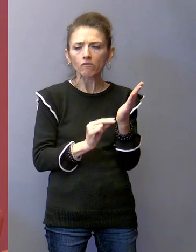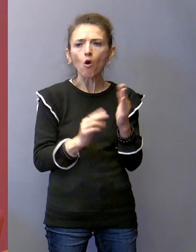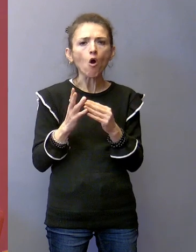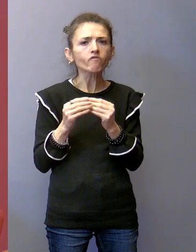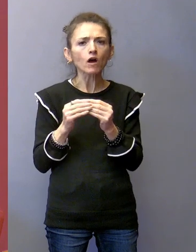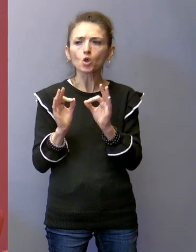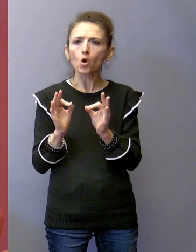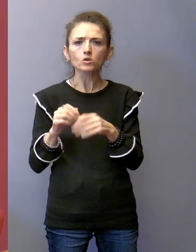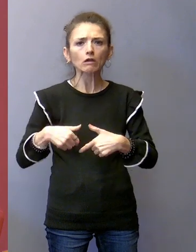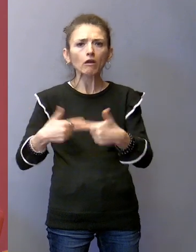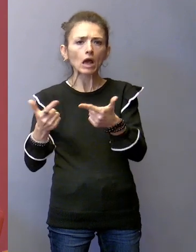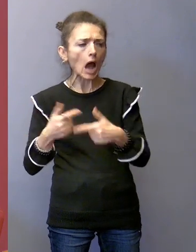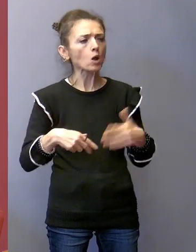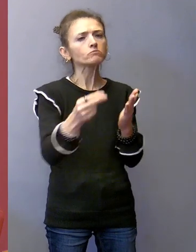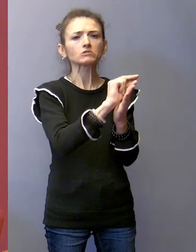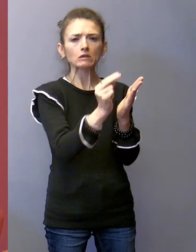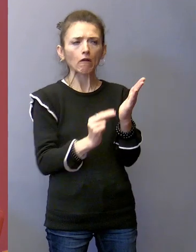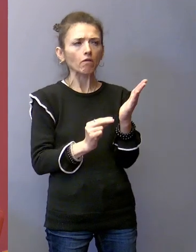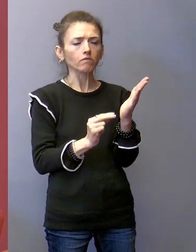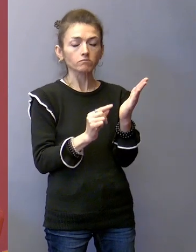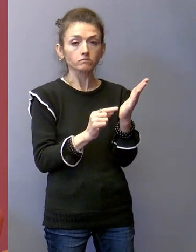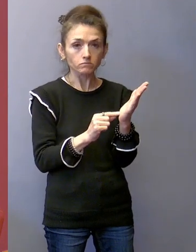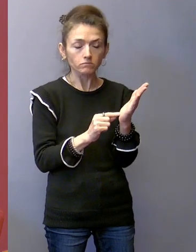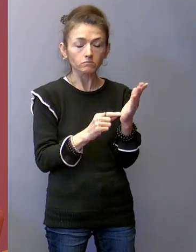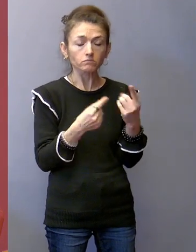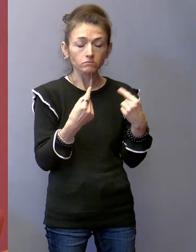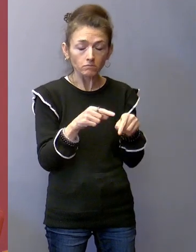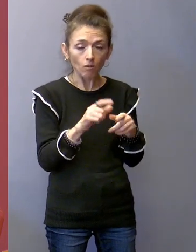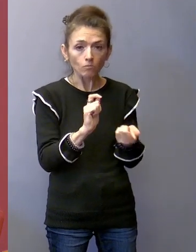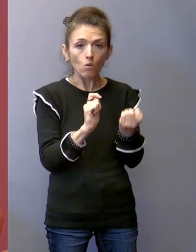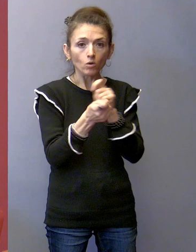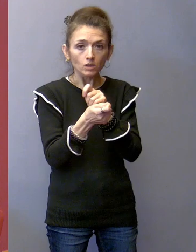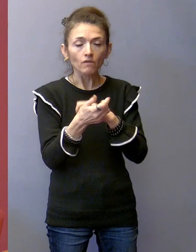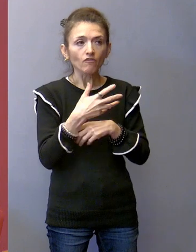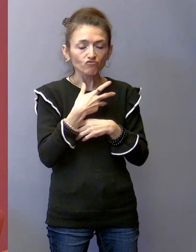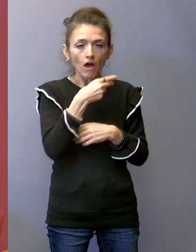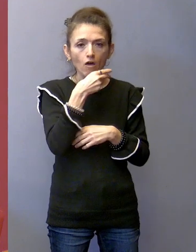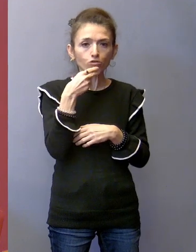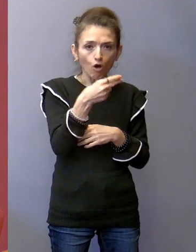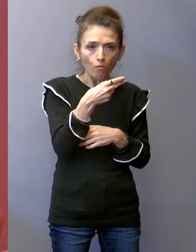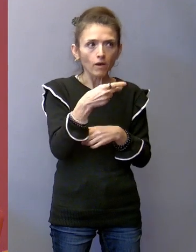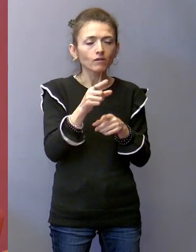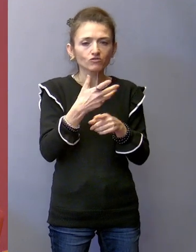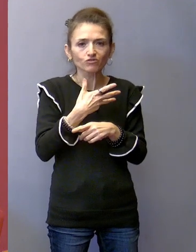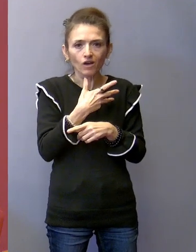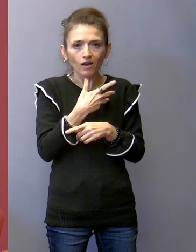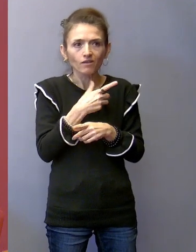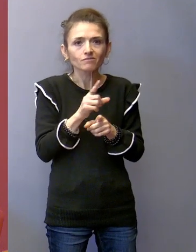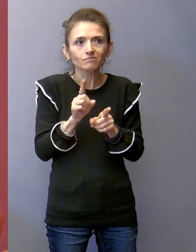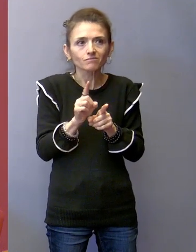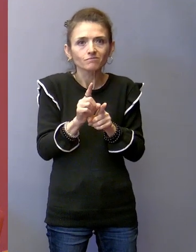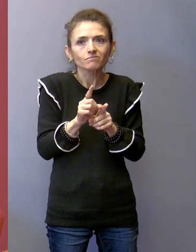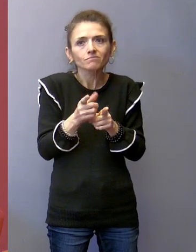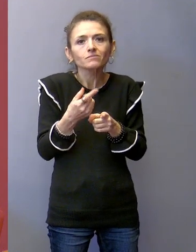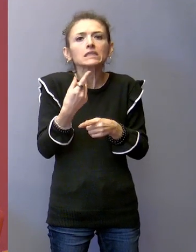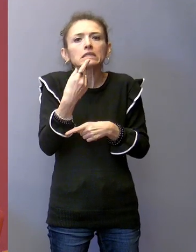questa modifica ha dei nomi e dei cognomi Cioè è stata evidentemente sollecitata e indicata